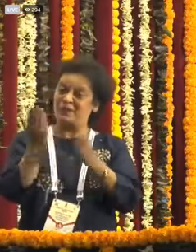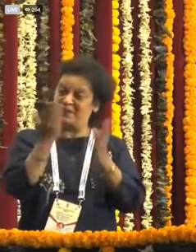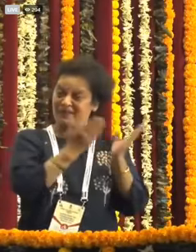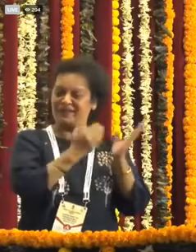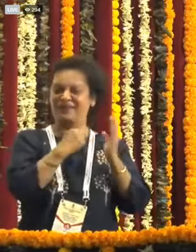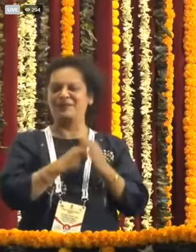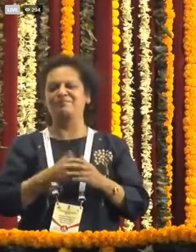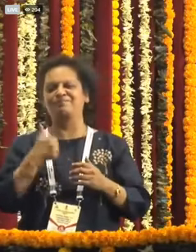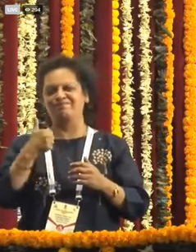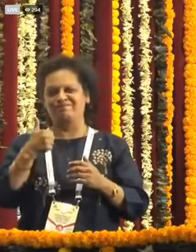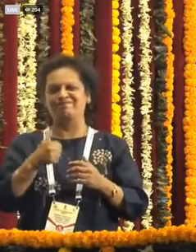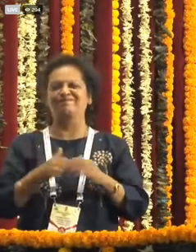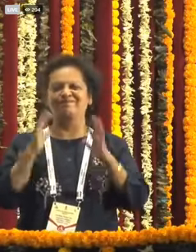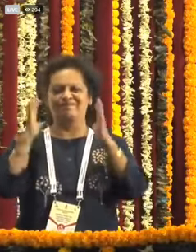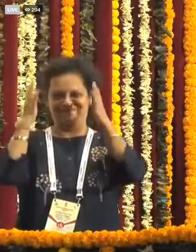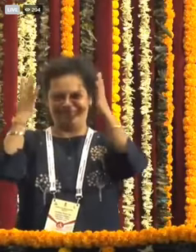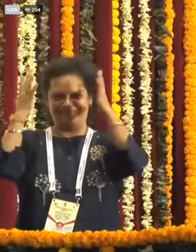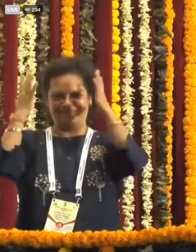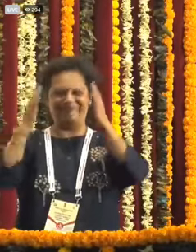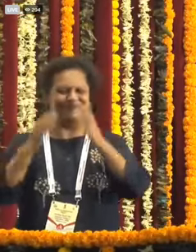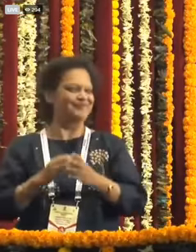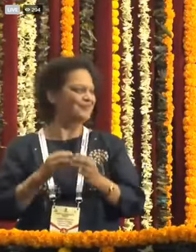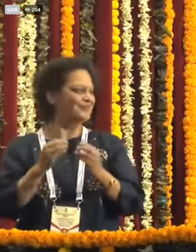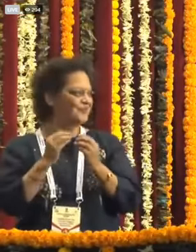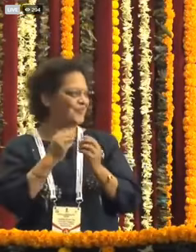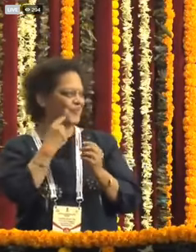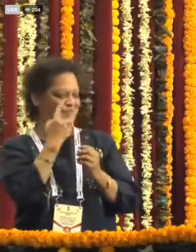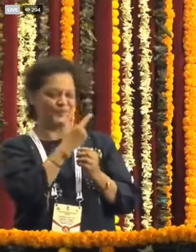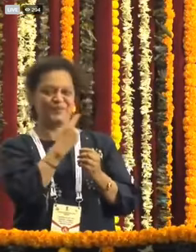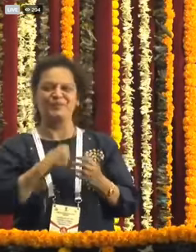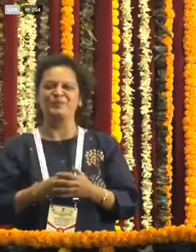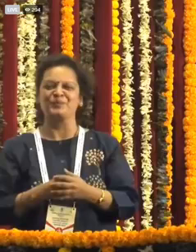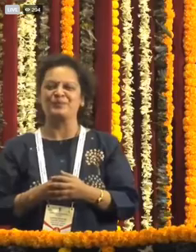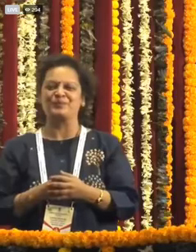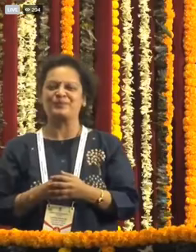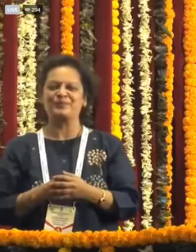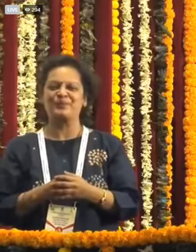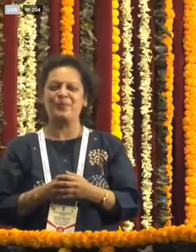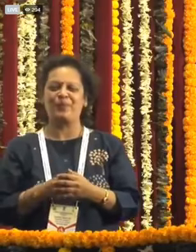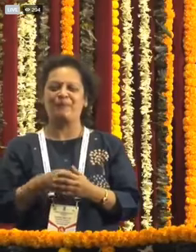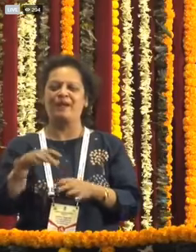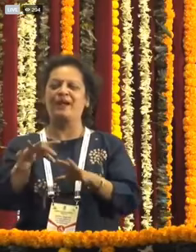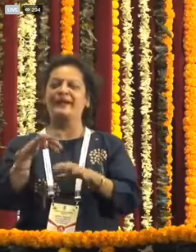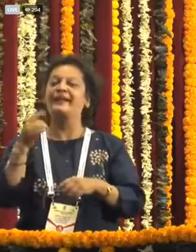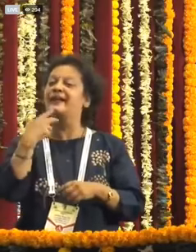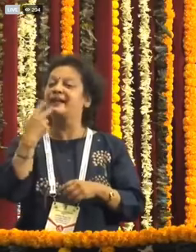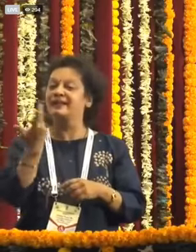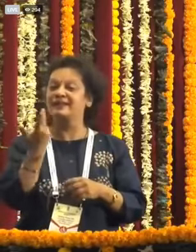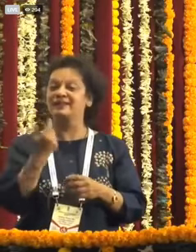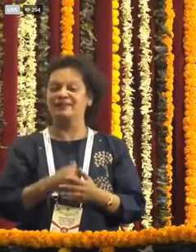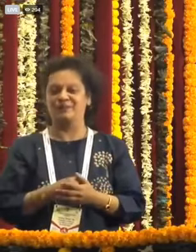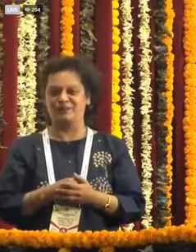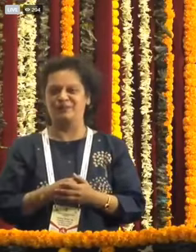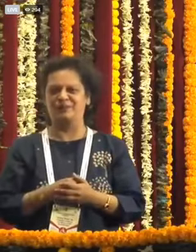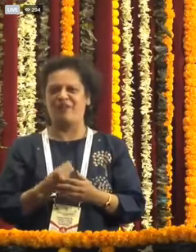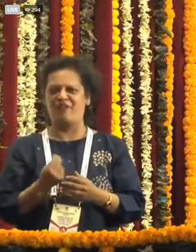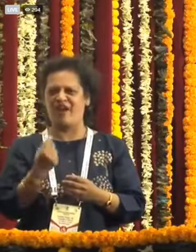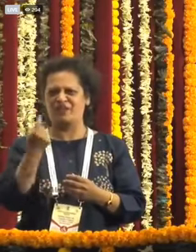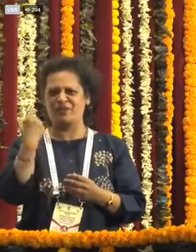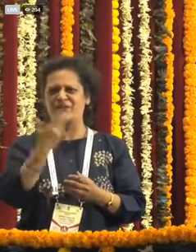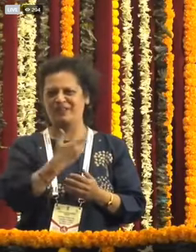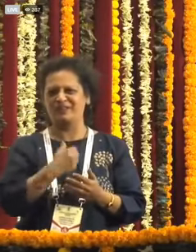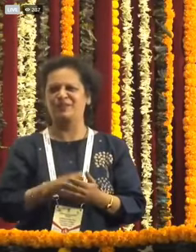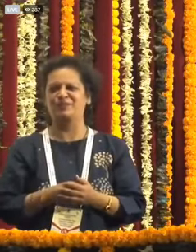होते लाभणार होते म्हणून बच्चू भाऊ हा निर्णय आपल्या सरकारच्या कार्यकाळामध्ये